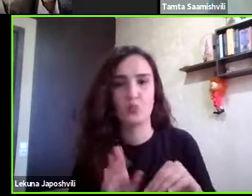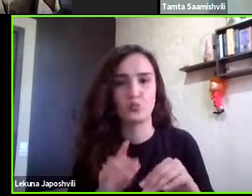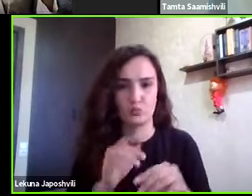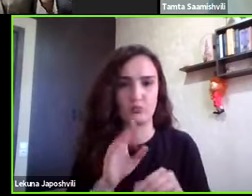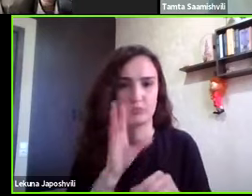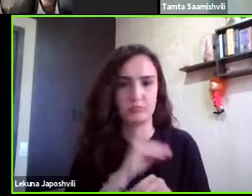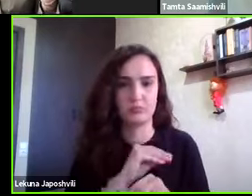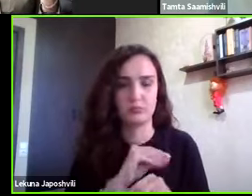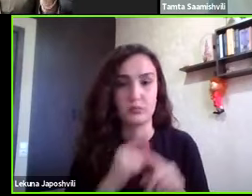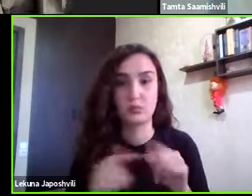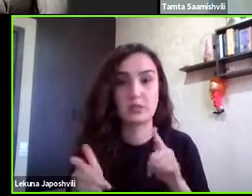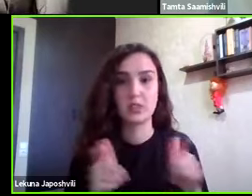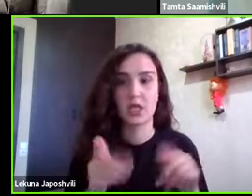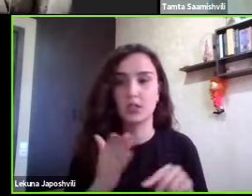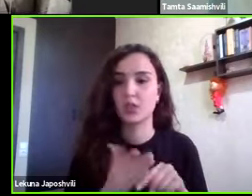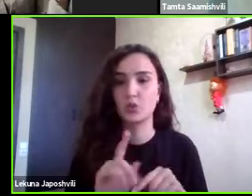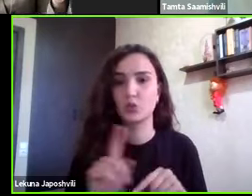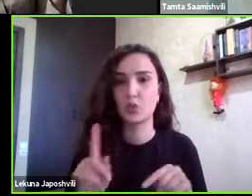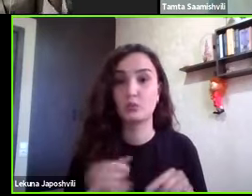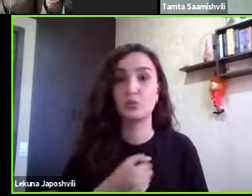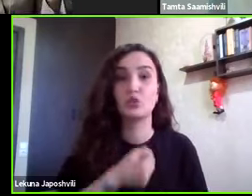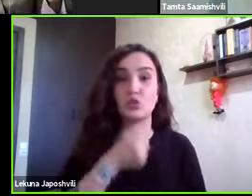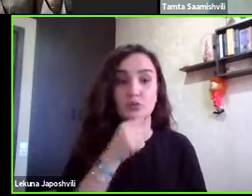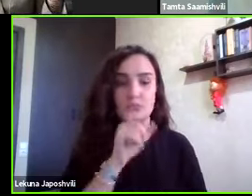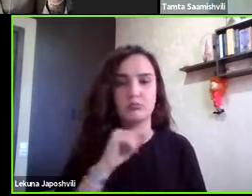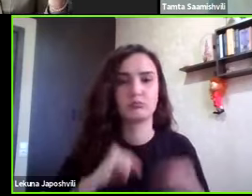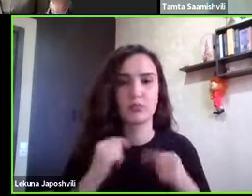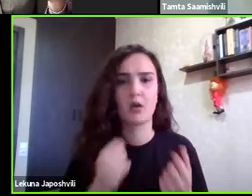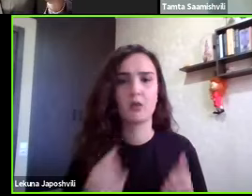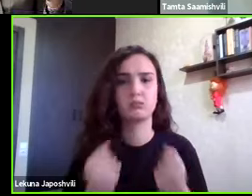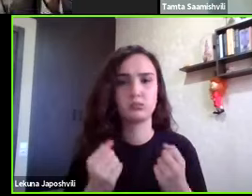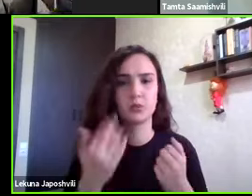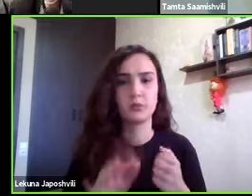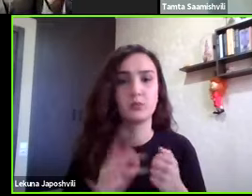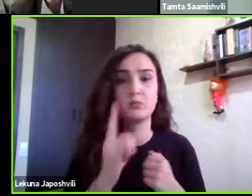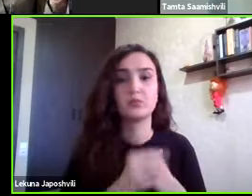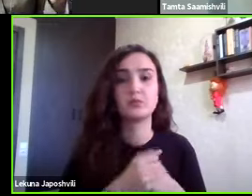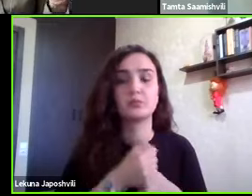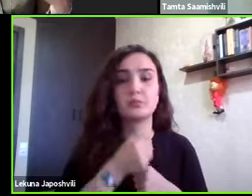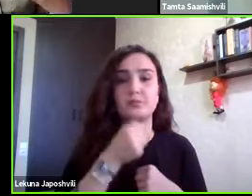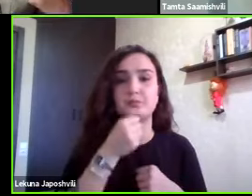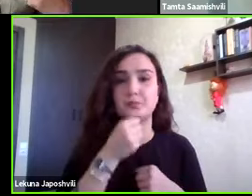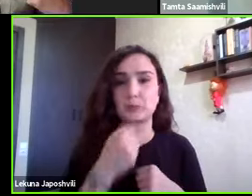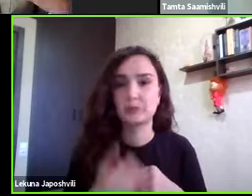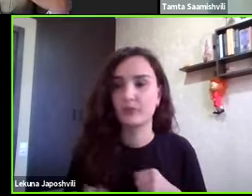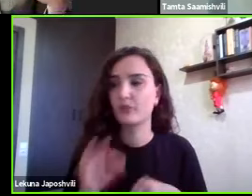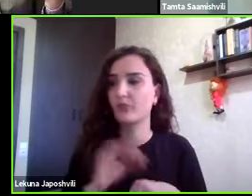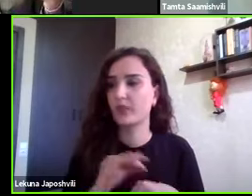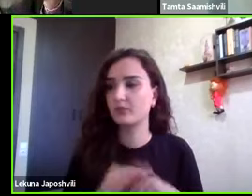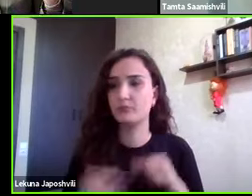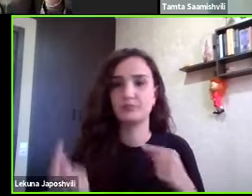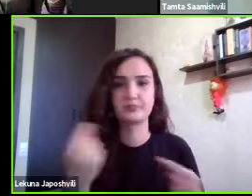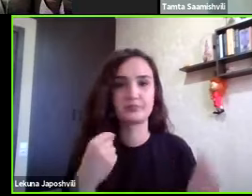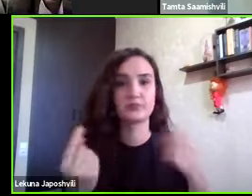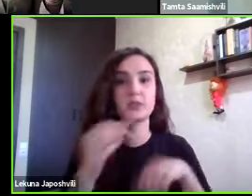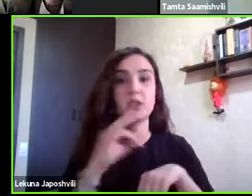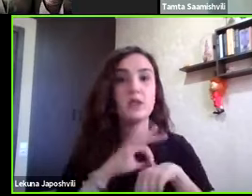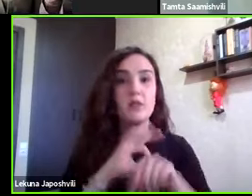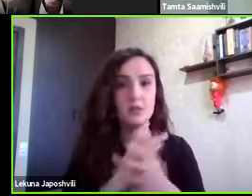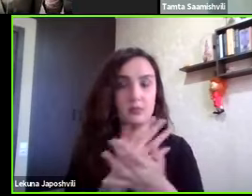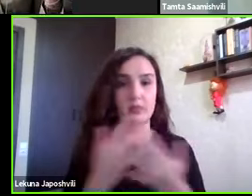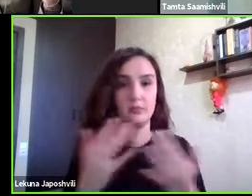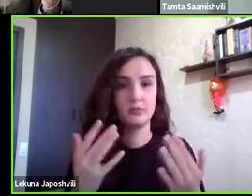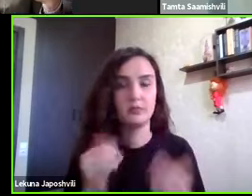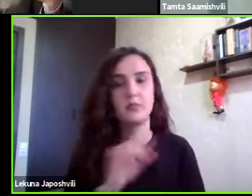ანტისხეული უკვე მზად არის რომ დიდობაში, როდესაც ბავშვი იზრდება და მოდის წინ ქრონიკული დაავადებები,